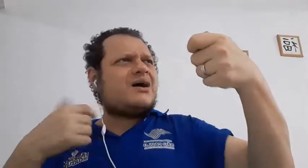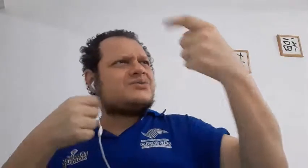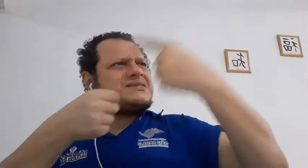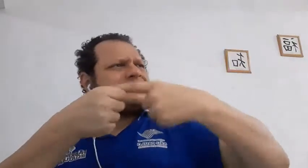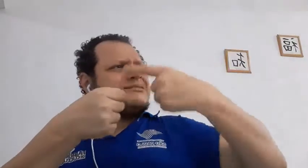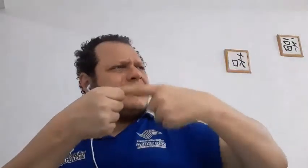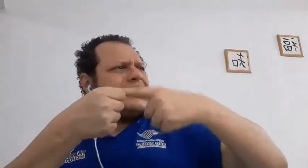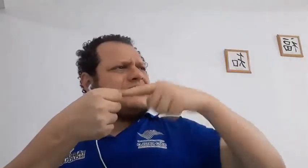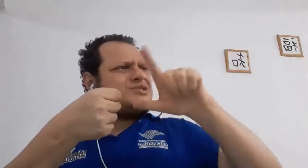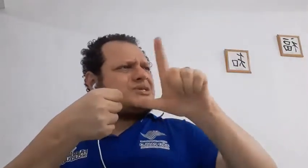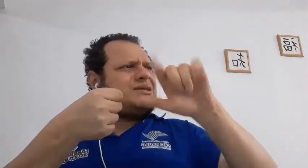de cidade